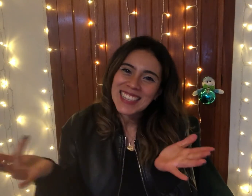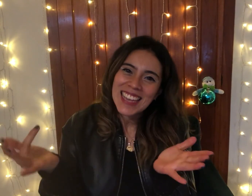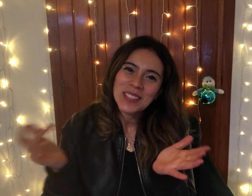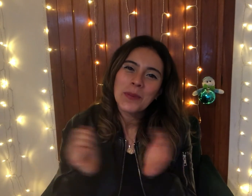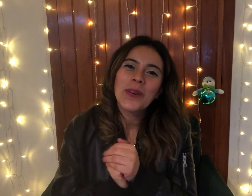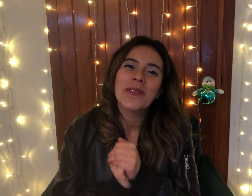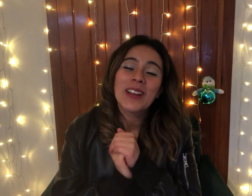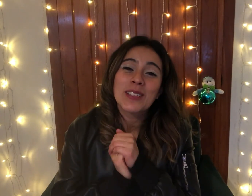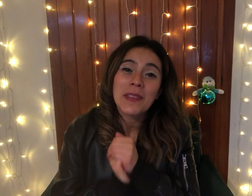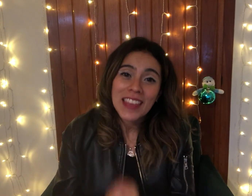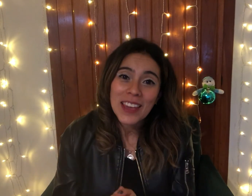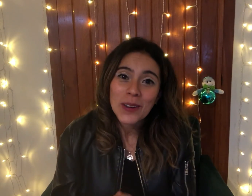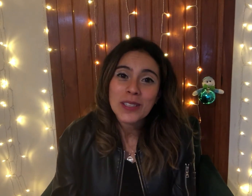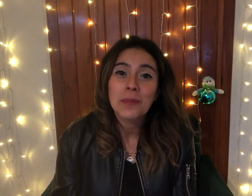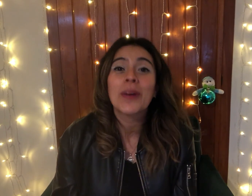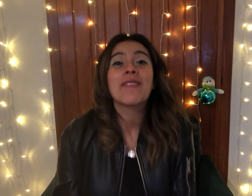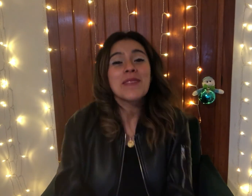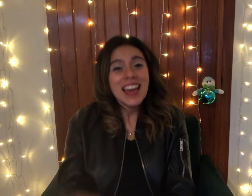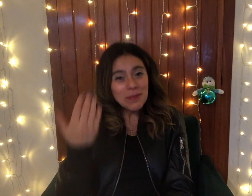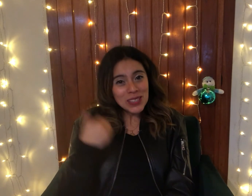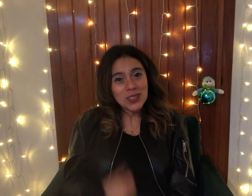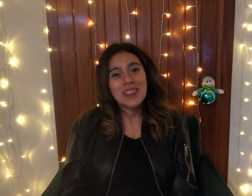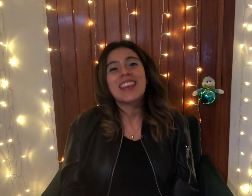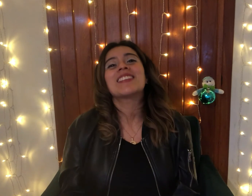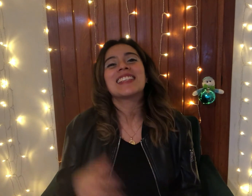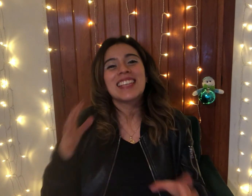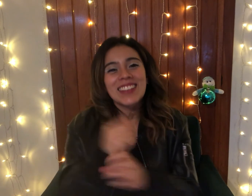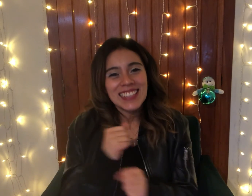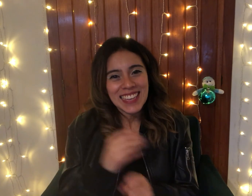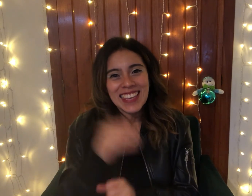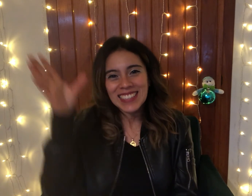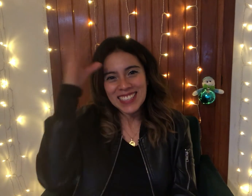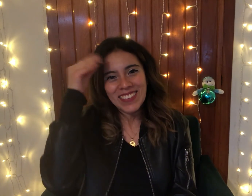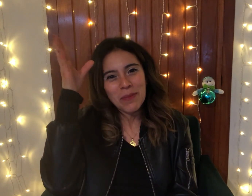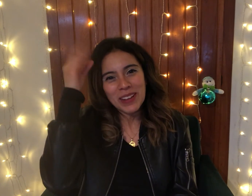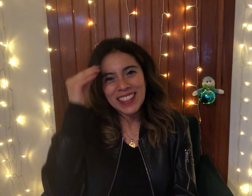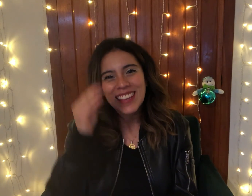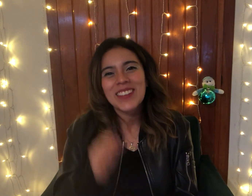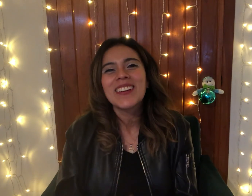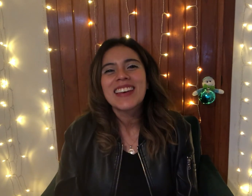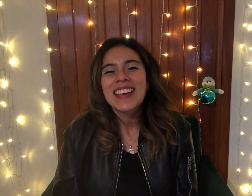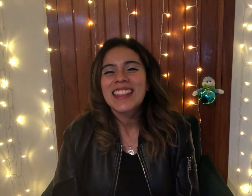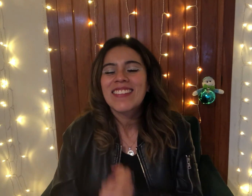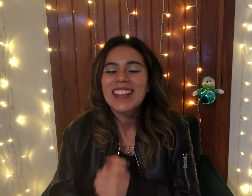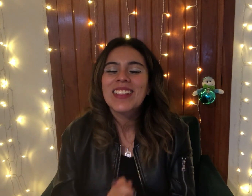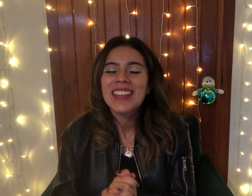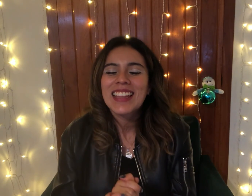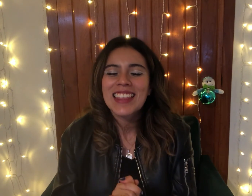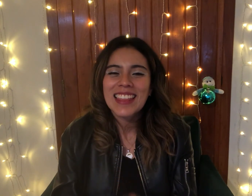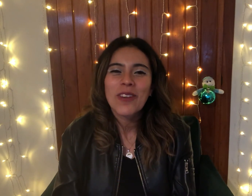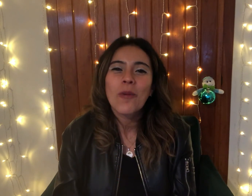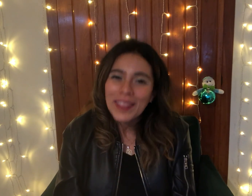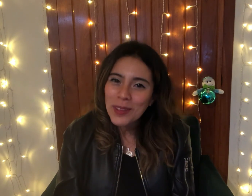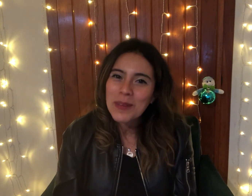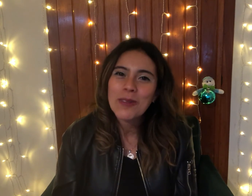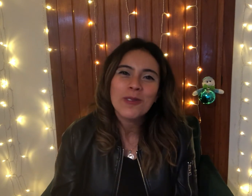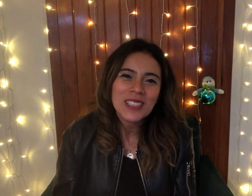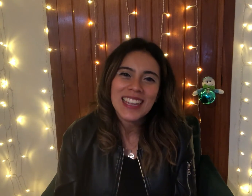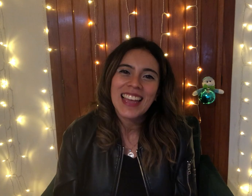gracias por ver los videos, por enviarme sus videos haciendo las señas que se van aprendiendo. De verdad no tienen idea de cuánto me gusta y